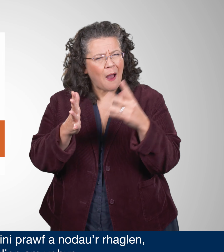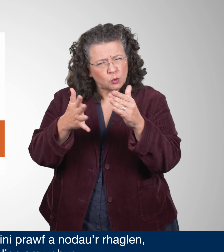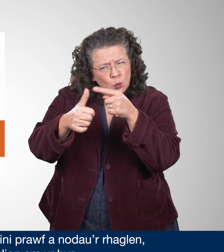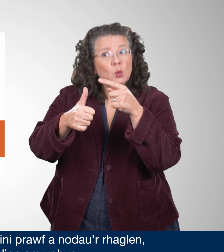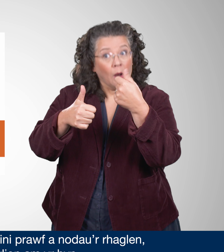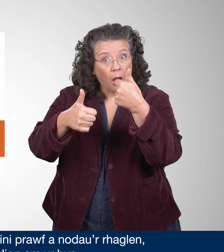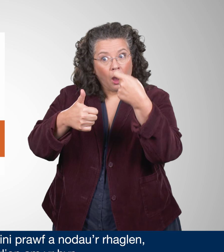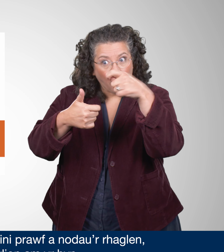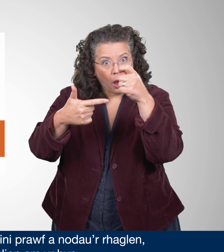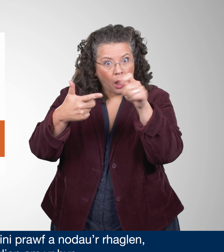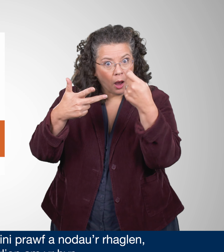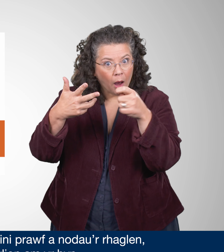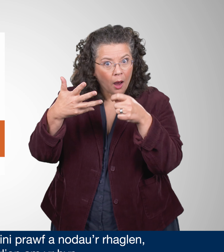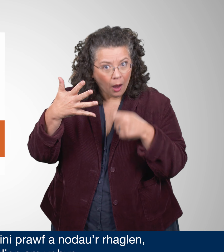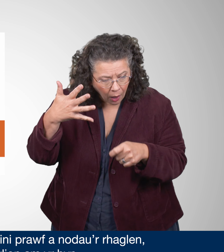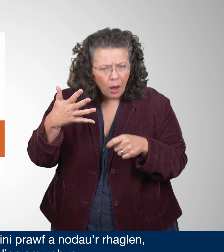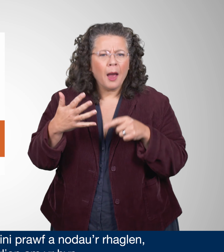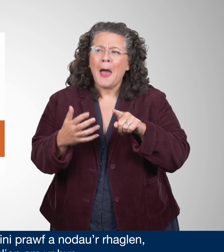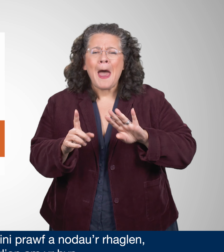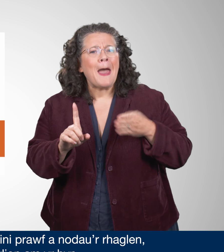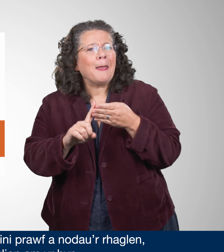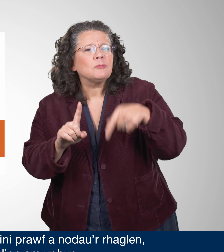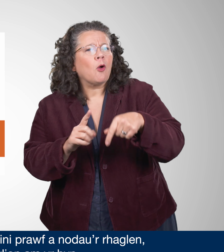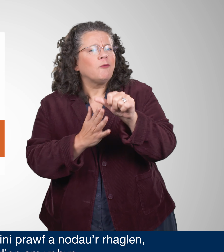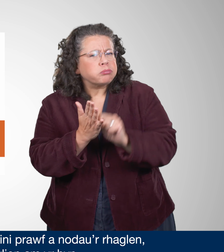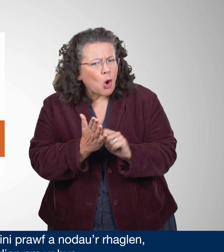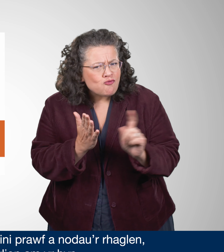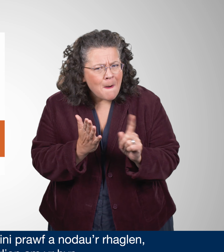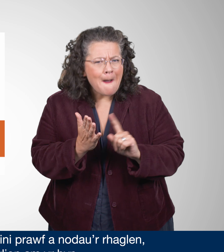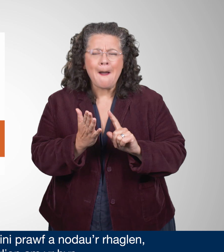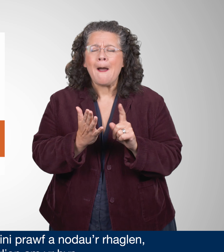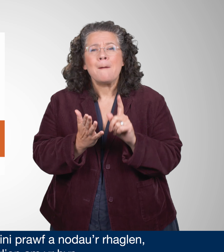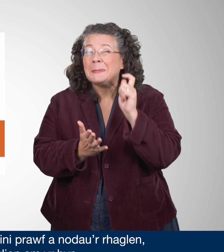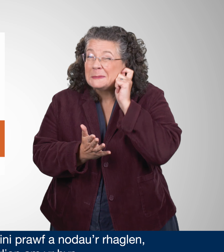gwybodaeth am Meini Prawf a Nodau'r rhaglen.